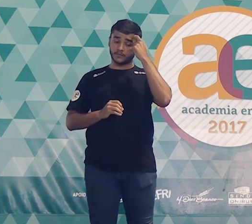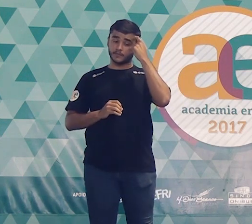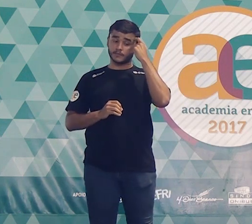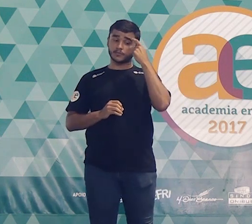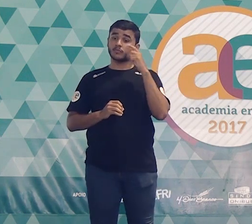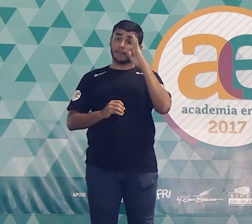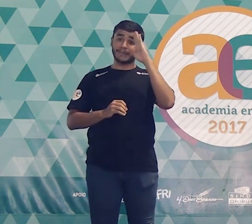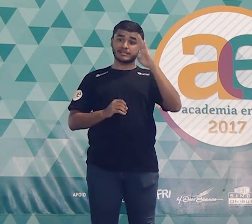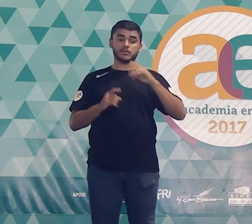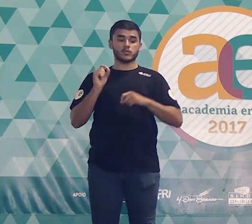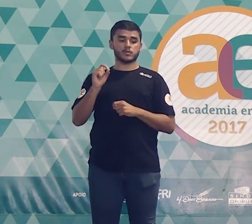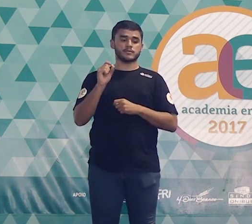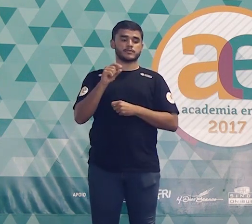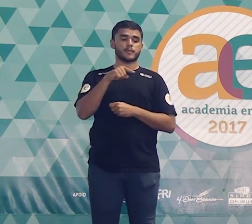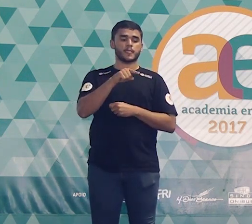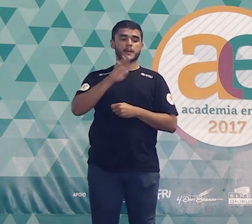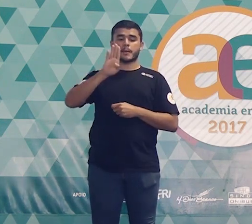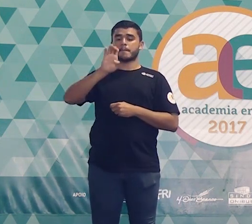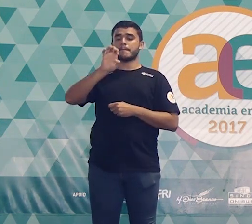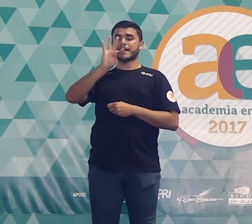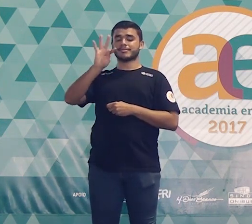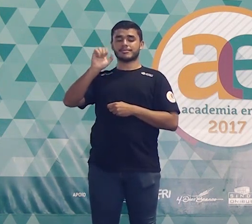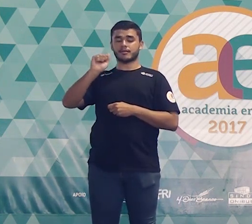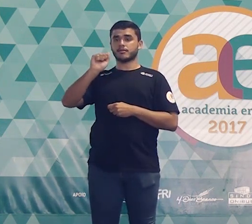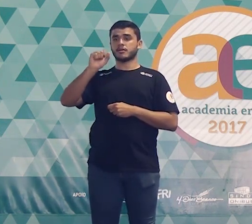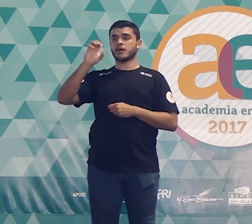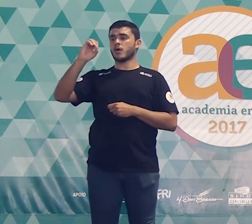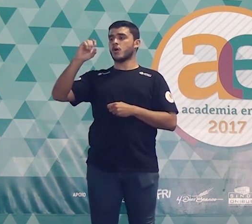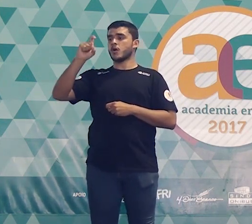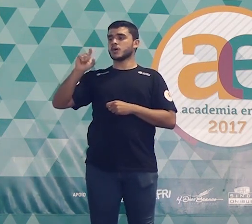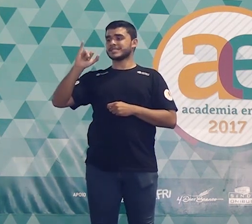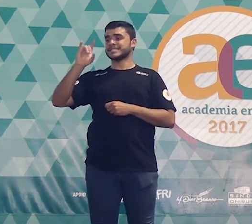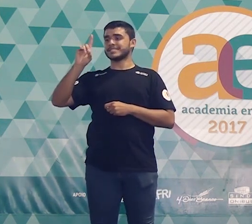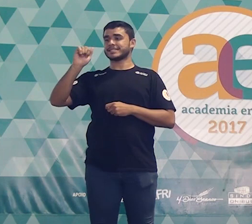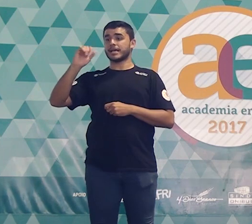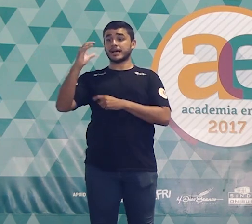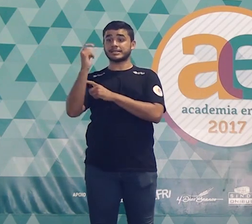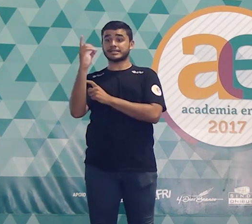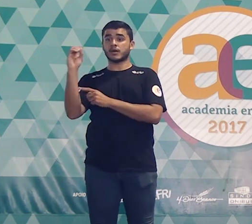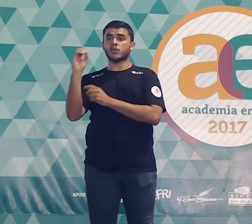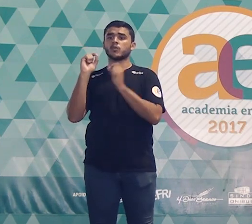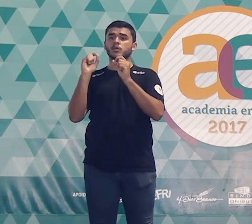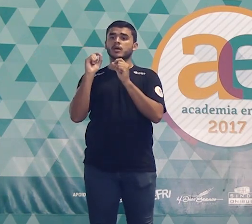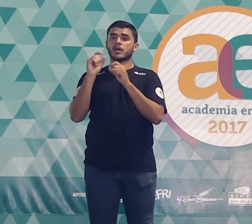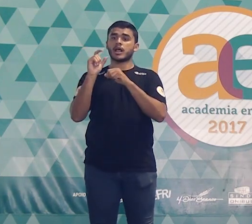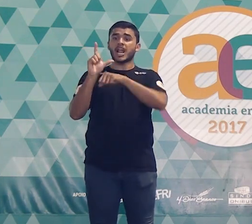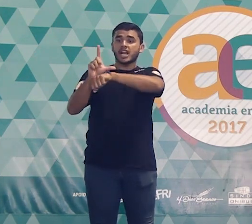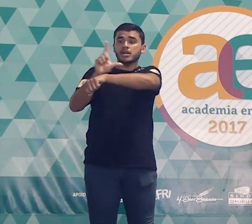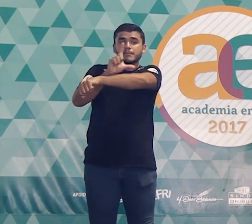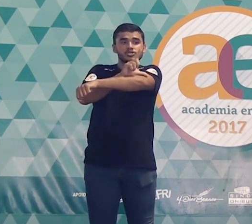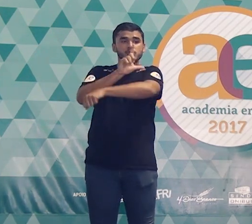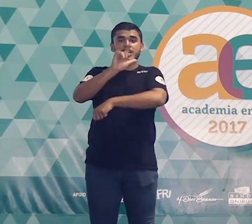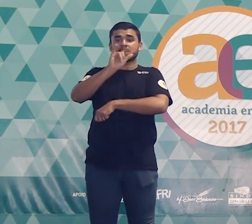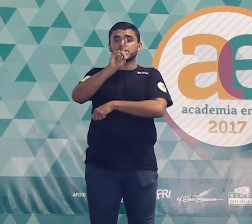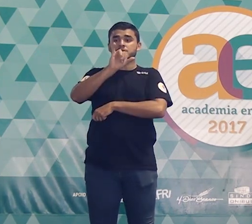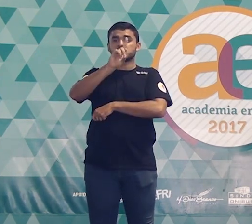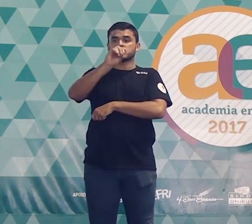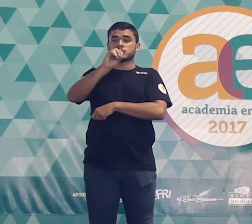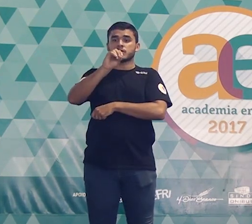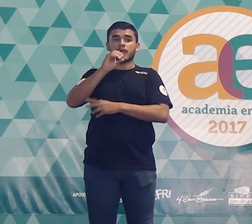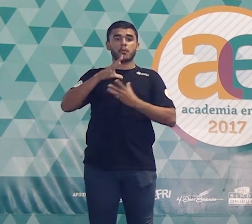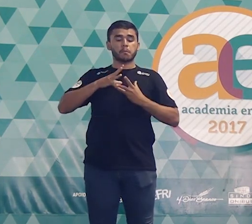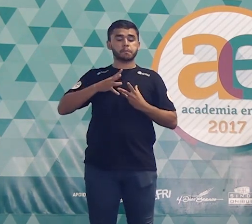pela beta-oxidação. Rodrigo, o que é a beta-oxidação? É a degradação de lipídios. Tá certo? É a quebra de